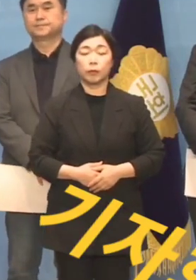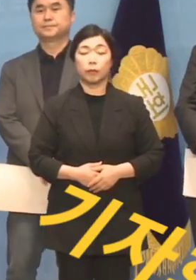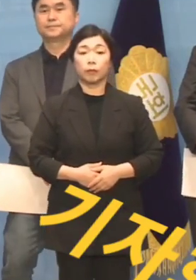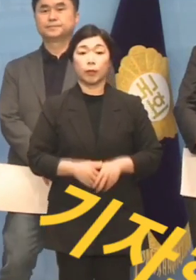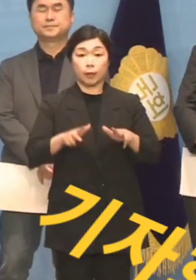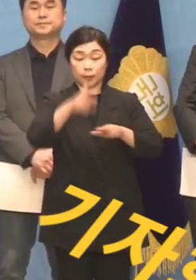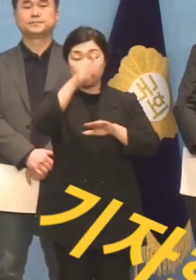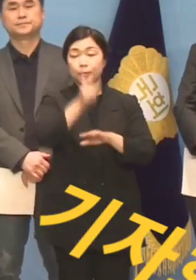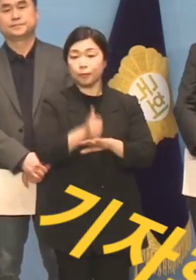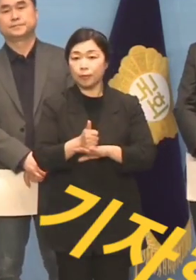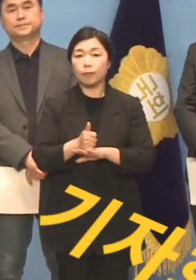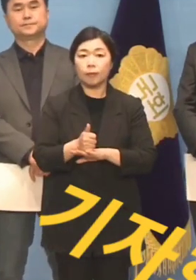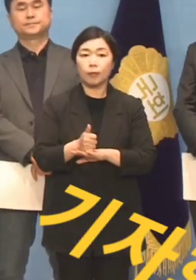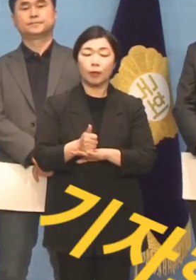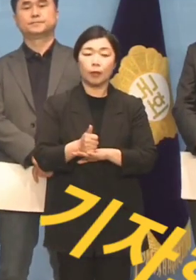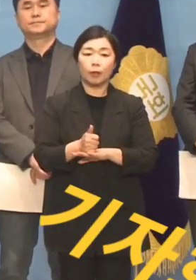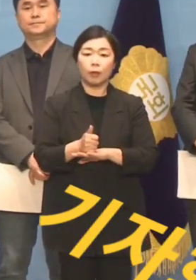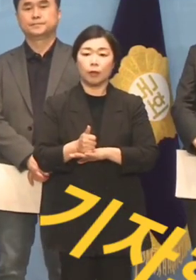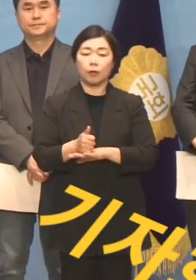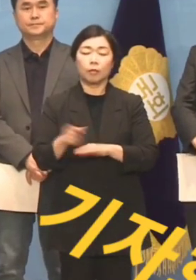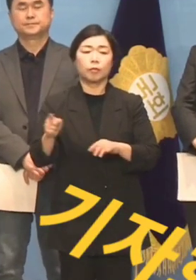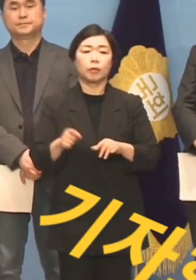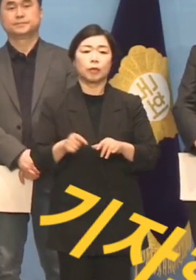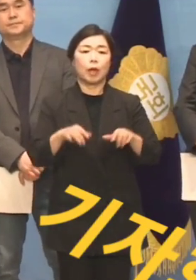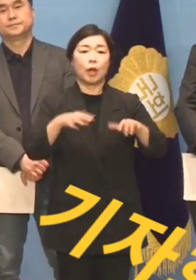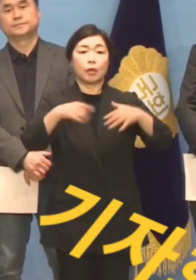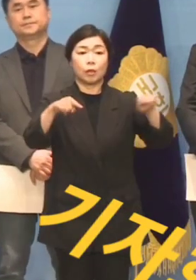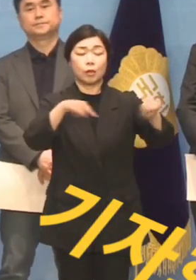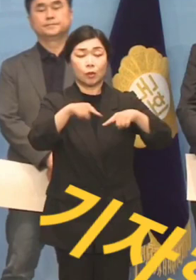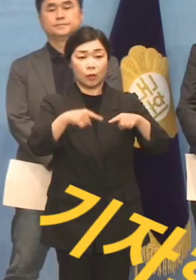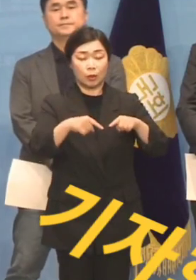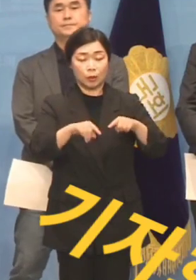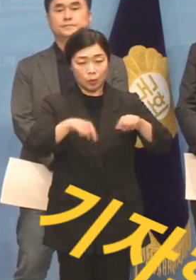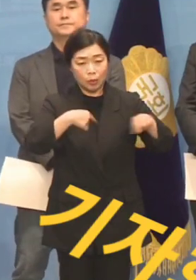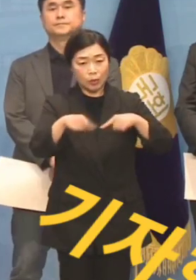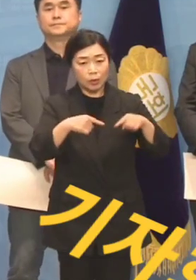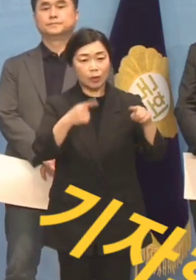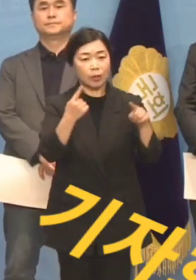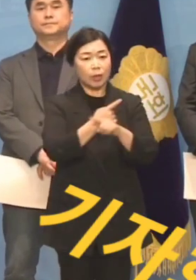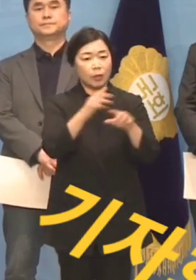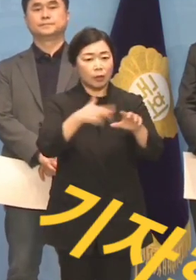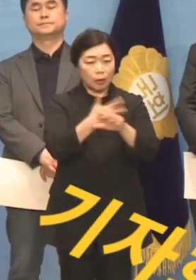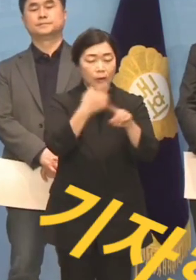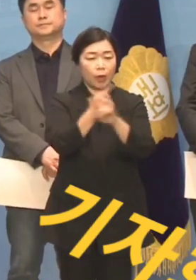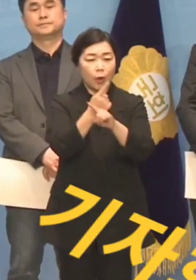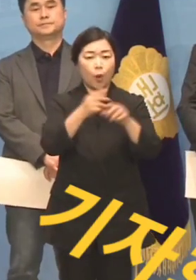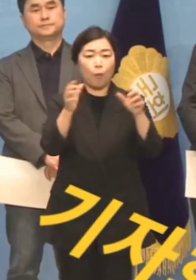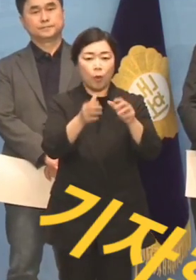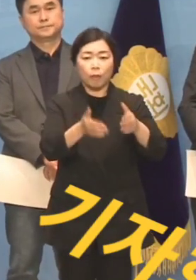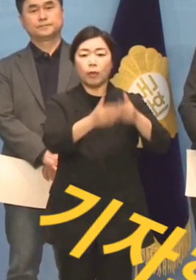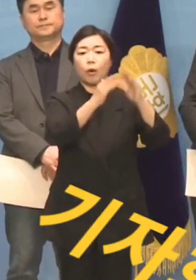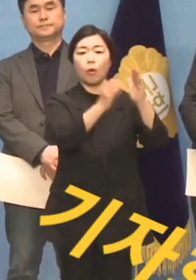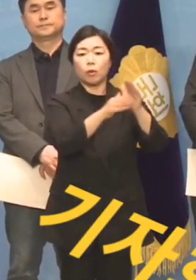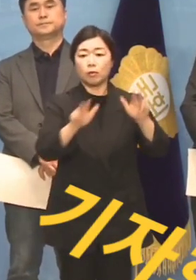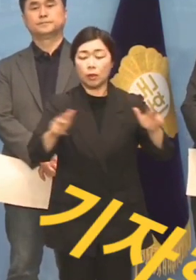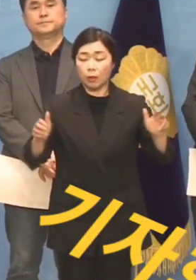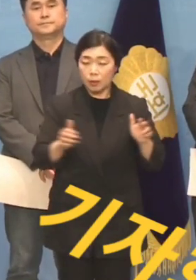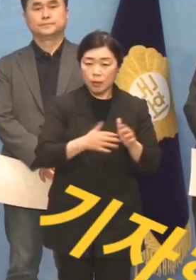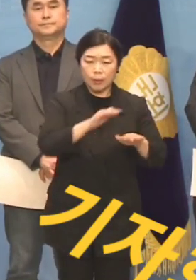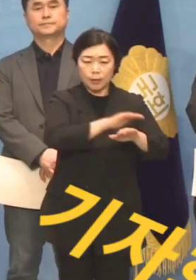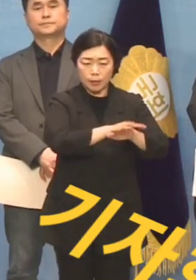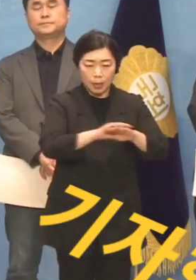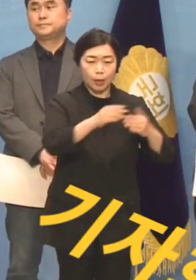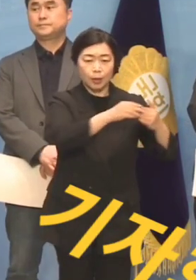네, 이제 마지막으로 초당적 정치개혁 모임을 만들어서 지금까지